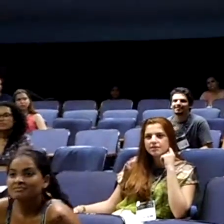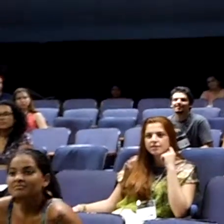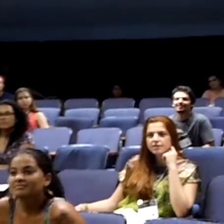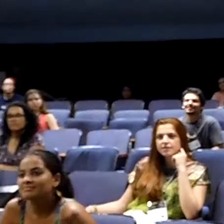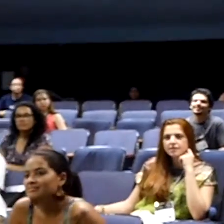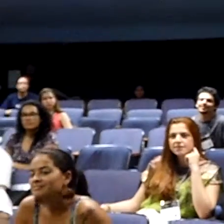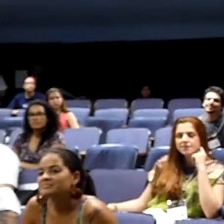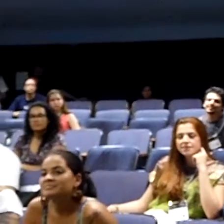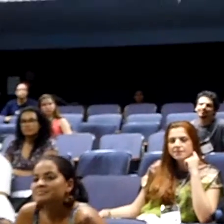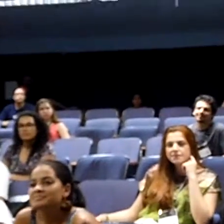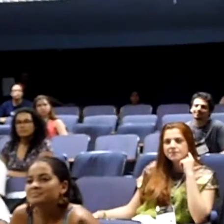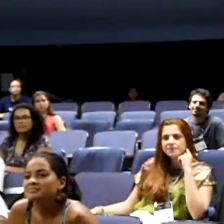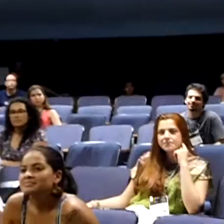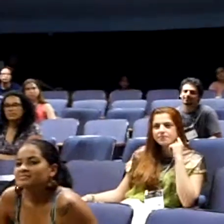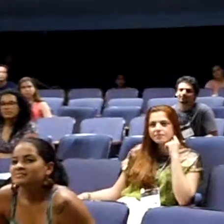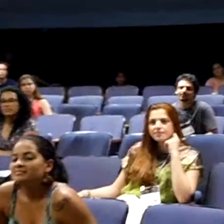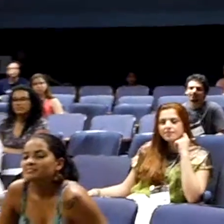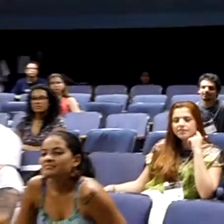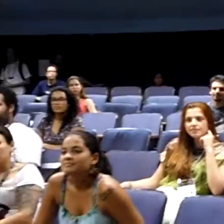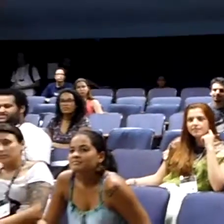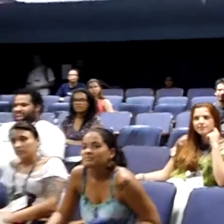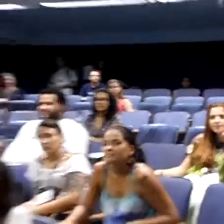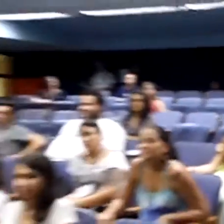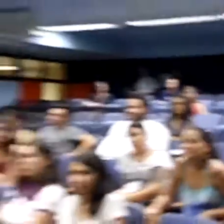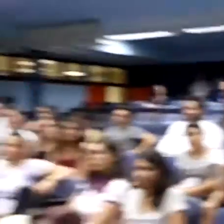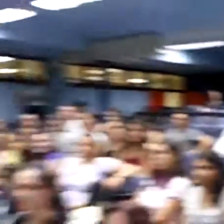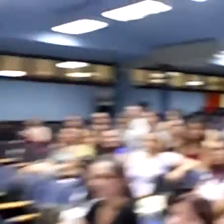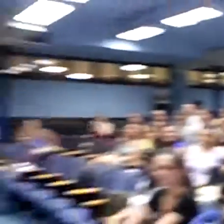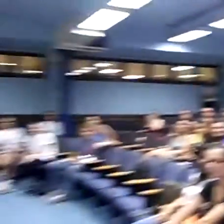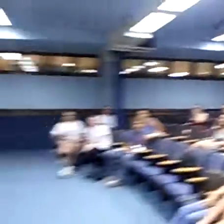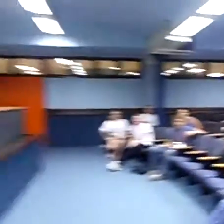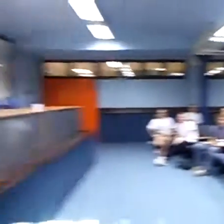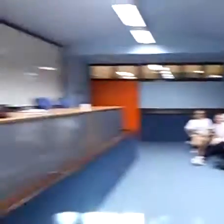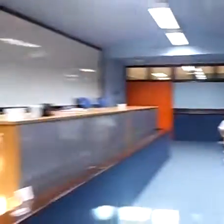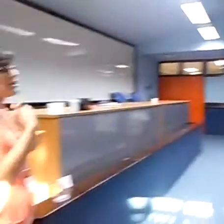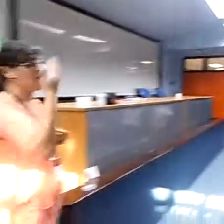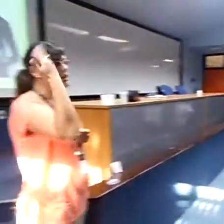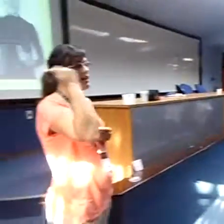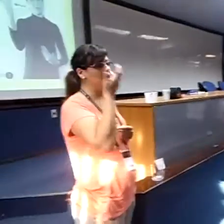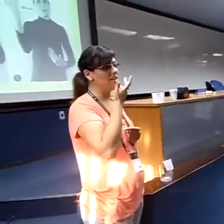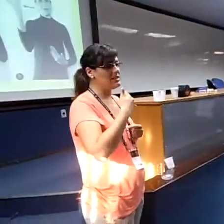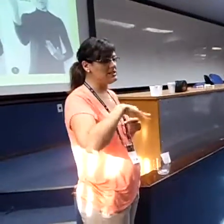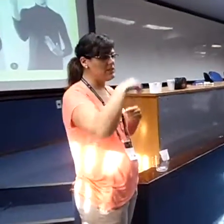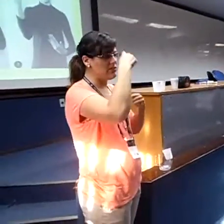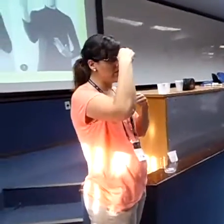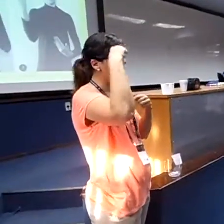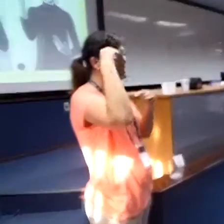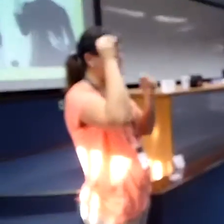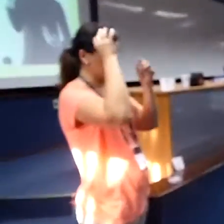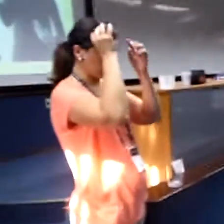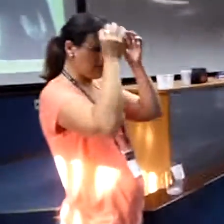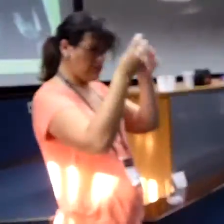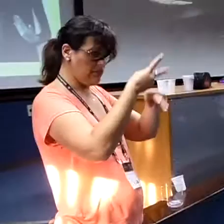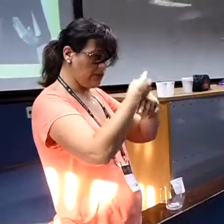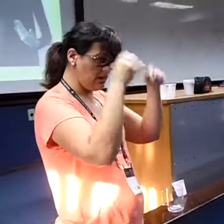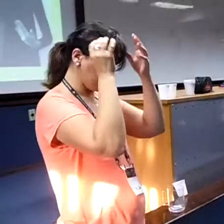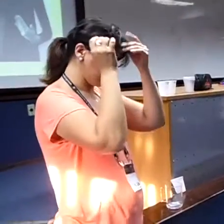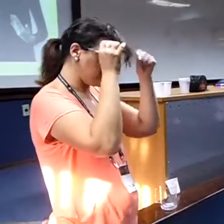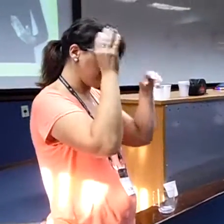aparelho. Isso, tinha um aparelho. Então, é por causa disso. O meu sinal é esse, por quê? Né? Porque quando eu era criança, eu tinha uma franjinha que estava